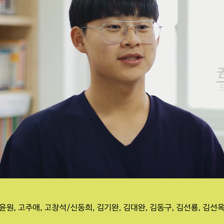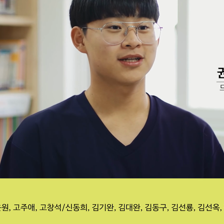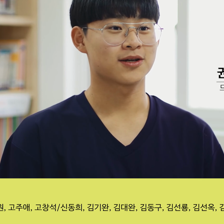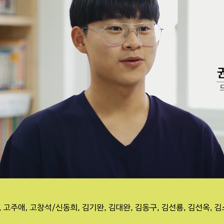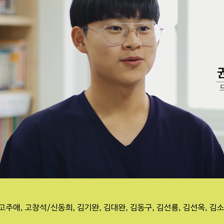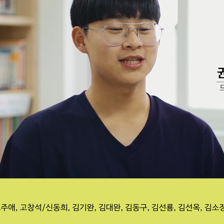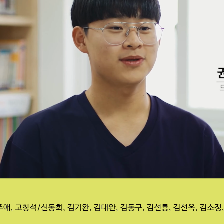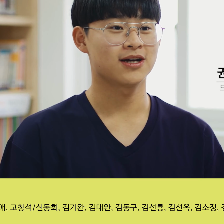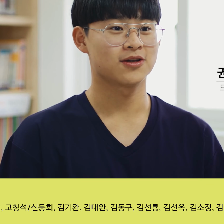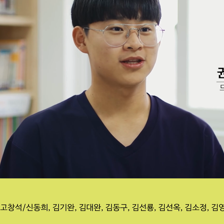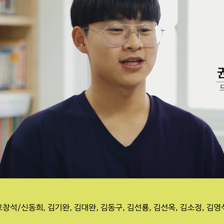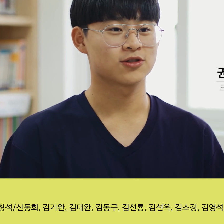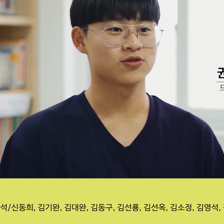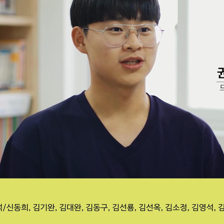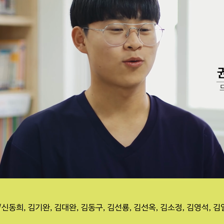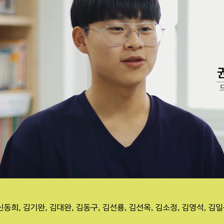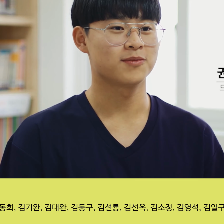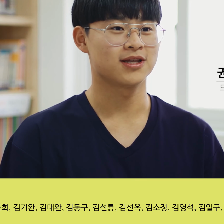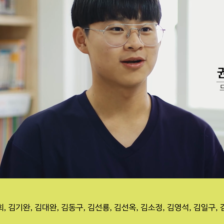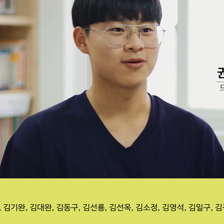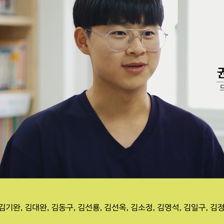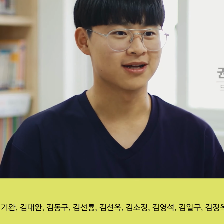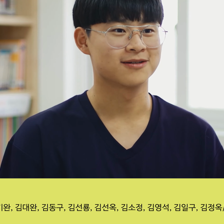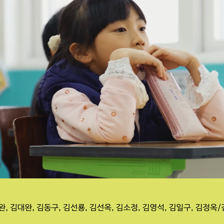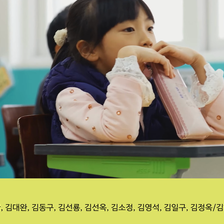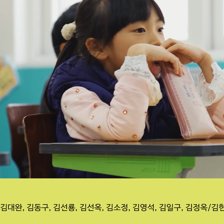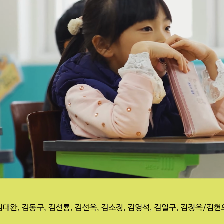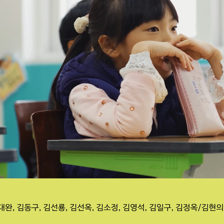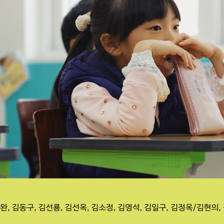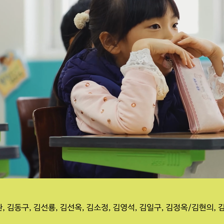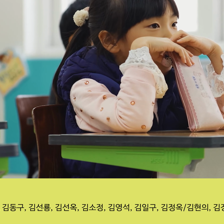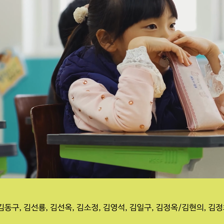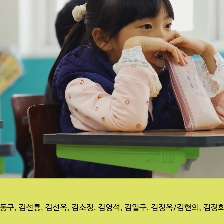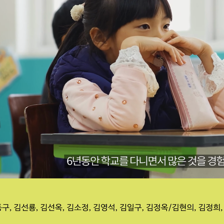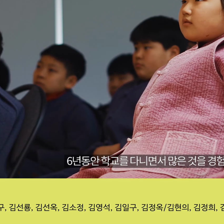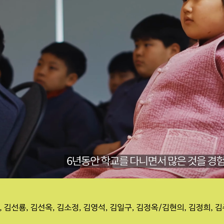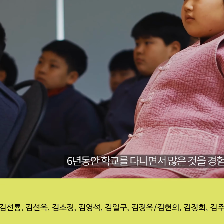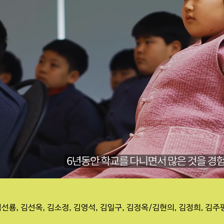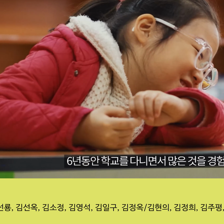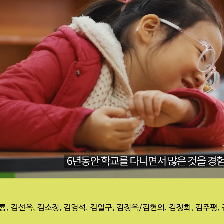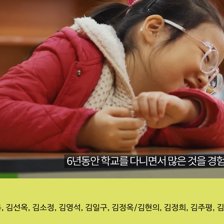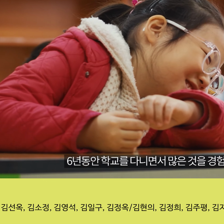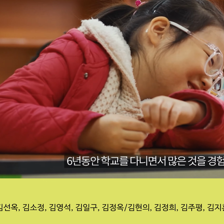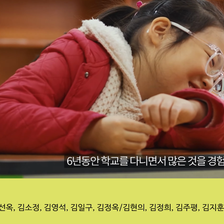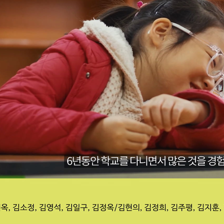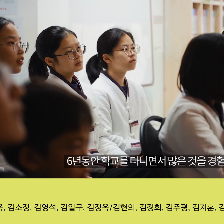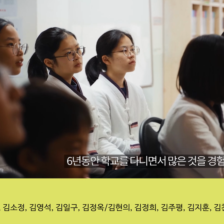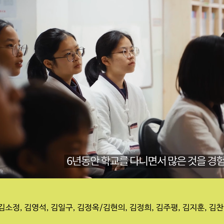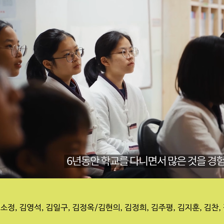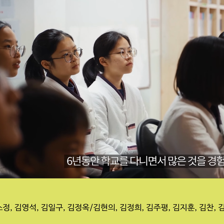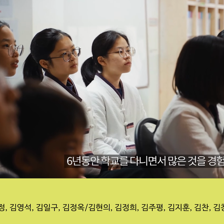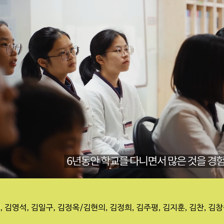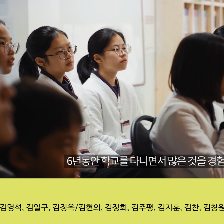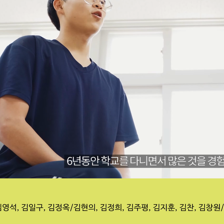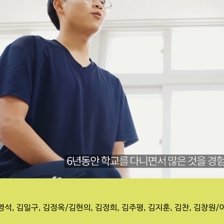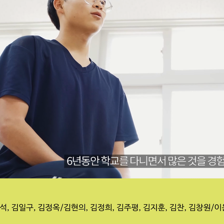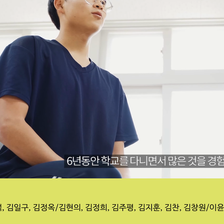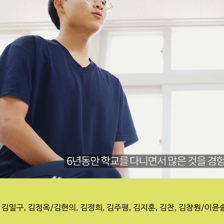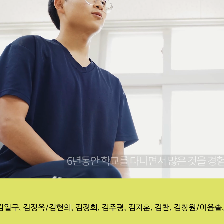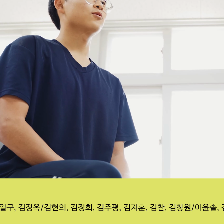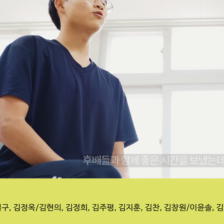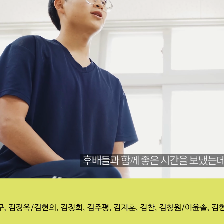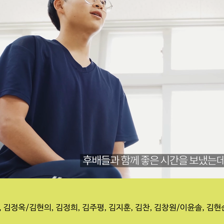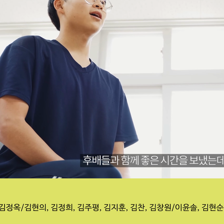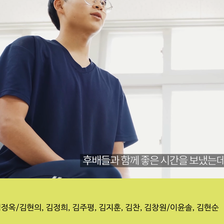저는 드림하늘학교 12학년에 재학 중인 권민이라고 합니다. 6년 동안 학교를 다니면서 많은 것을